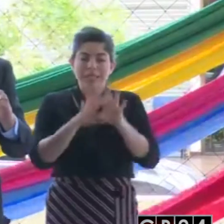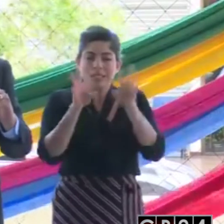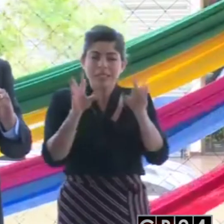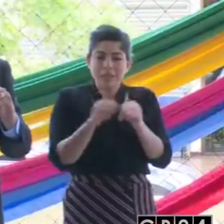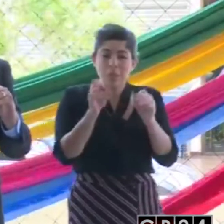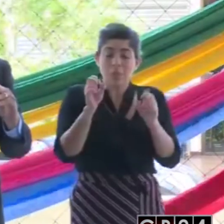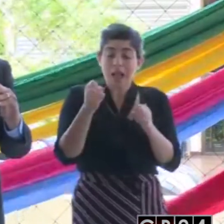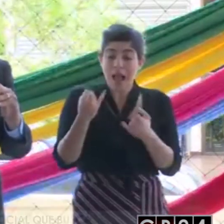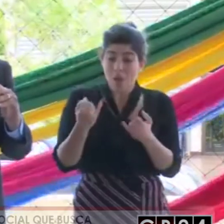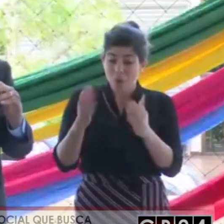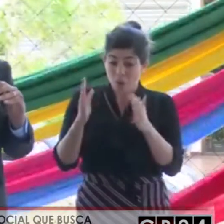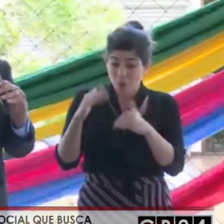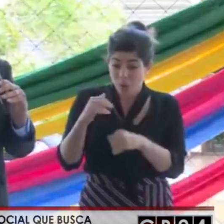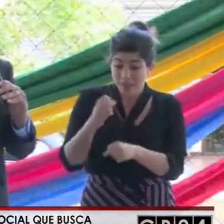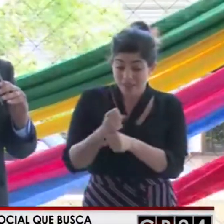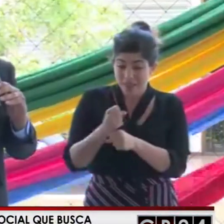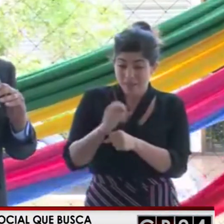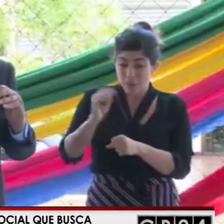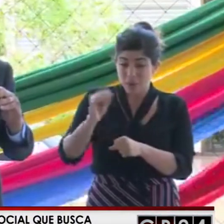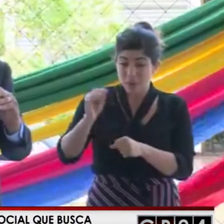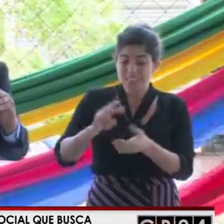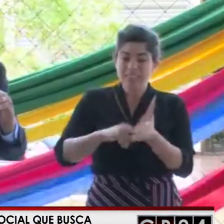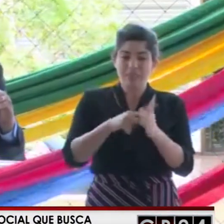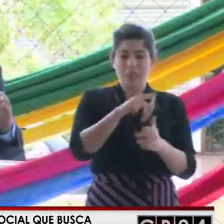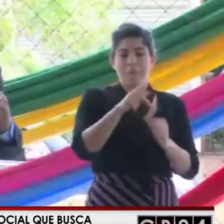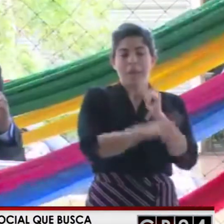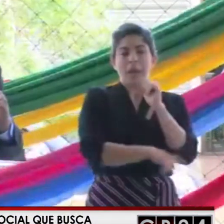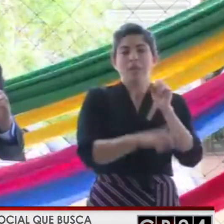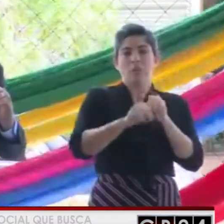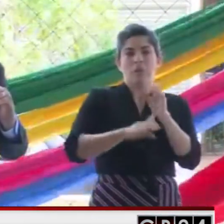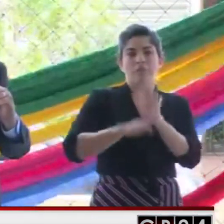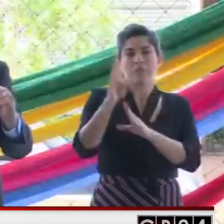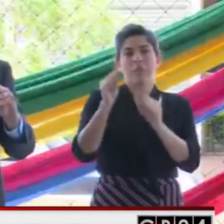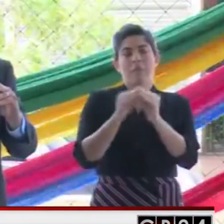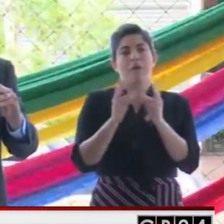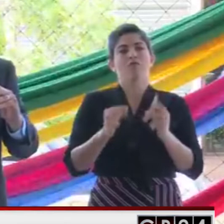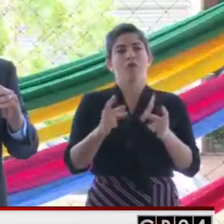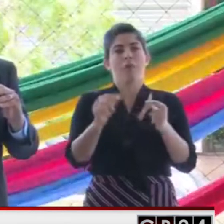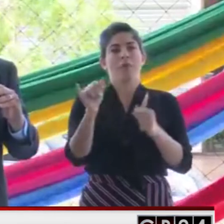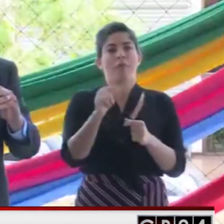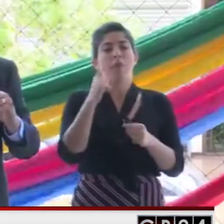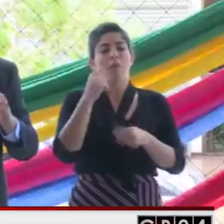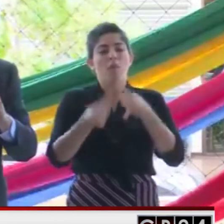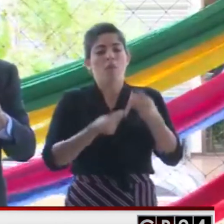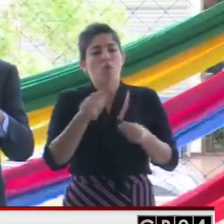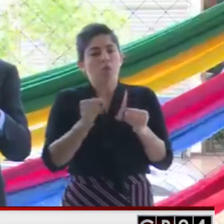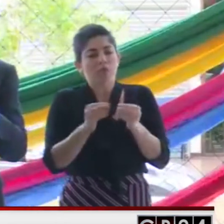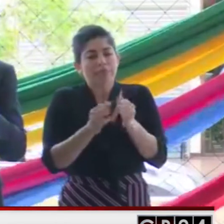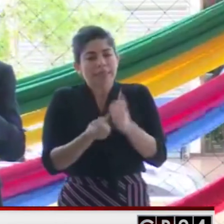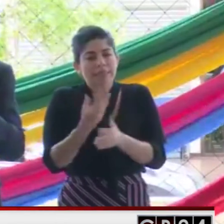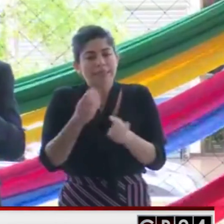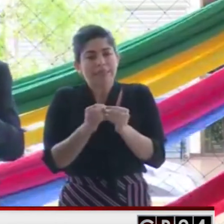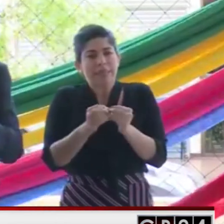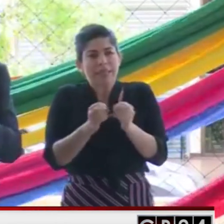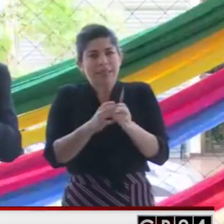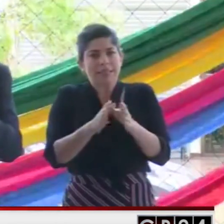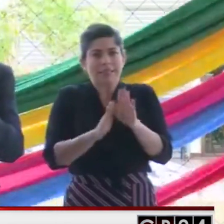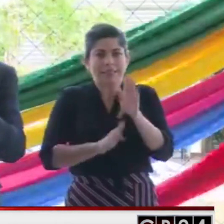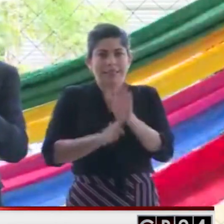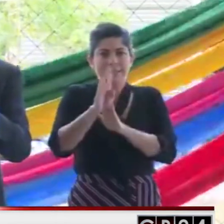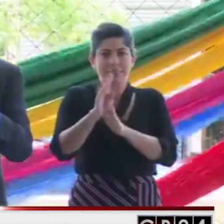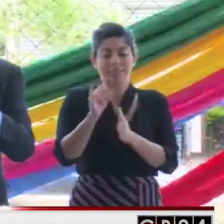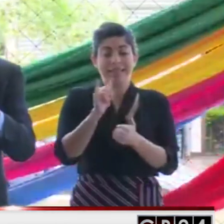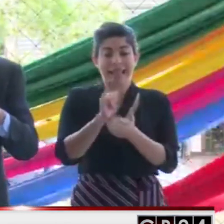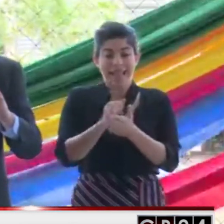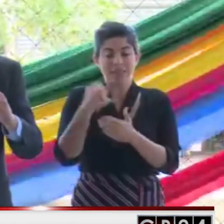un desempleo, lo que nos dice es que tenemos margen para crecer como país más rápido también, producir más y generar más crecimiento. Ese es el